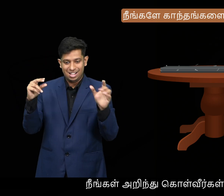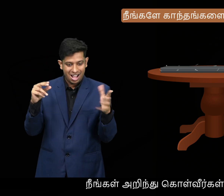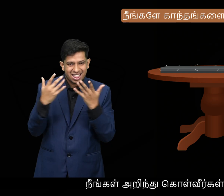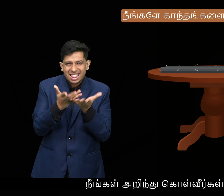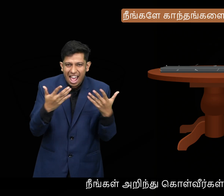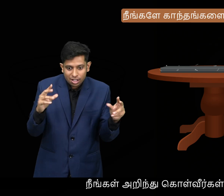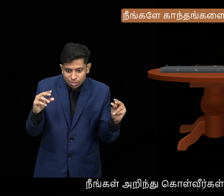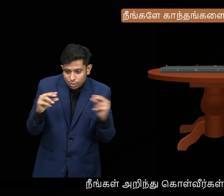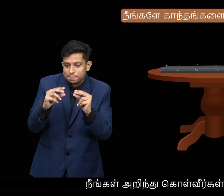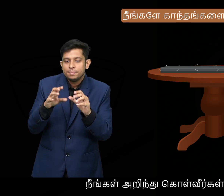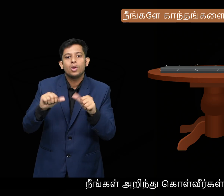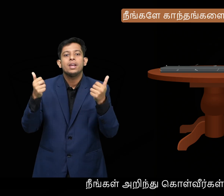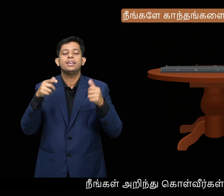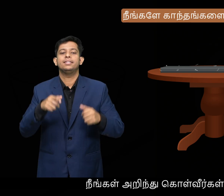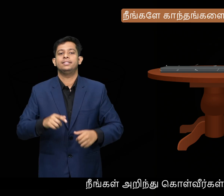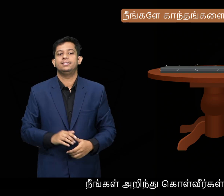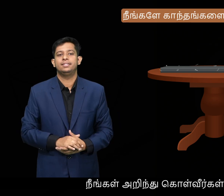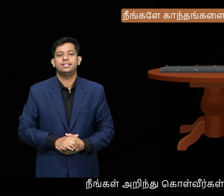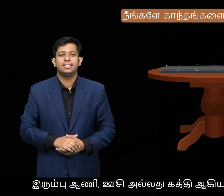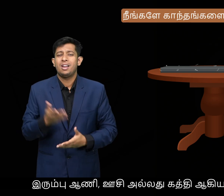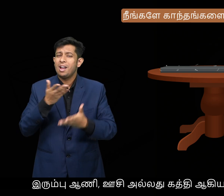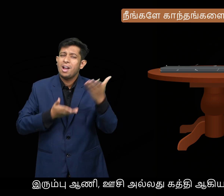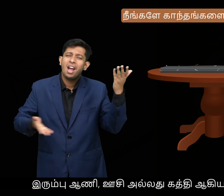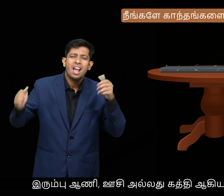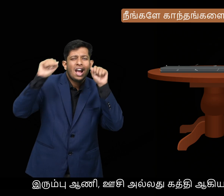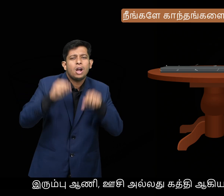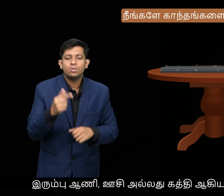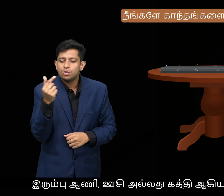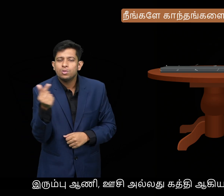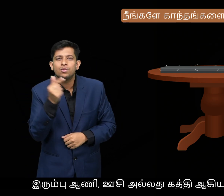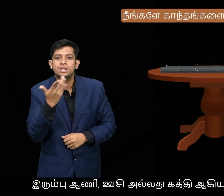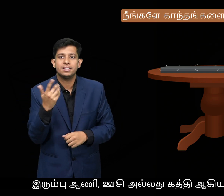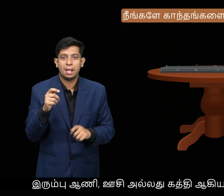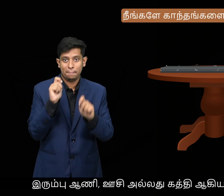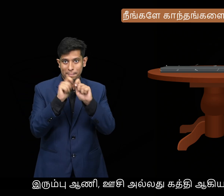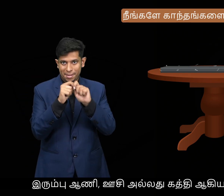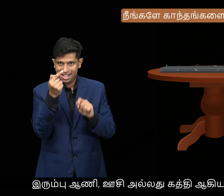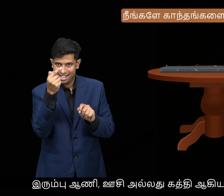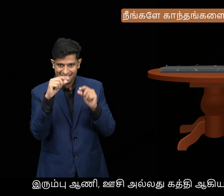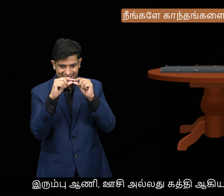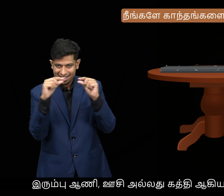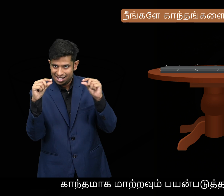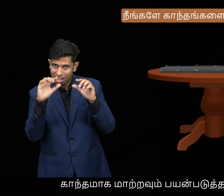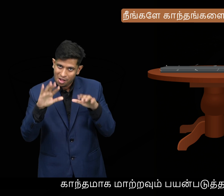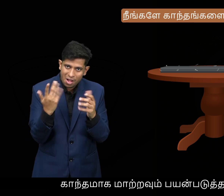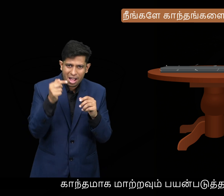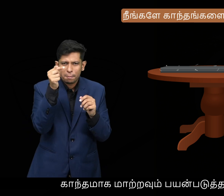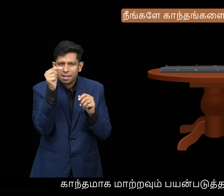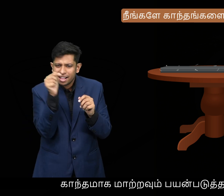நீங்கள் அறிந்து கொள்வீர்கள். இரும்பு ஆணி, ஊசி அல்லது கத்தி ஆகியவற்றை காந்தமாக